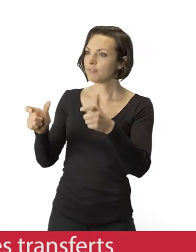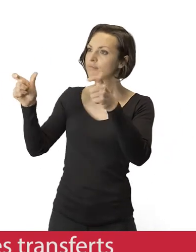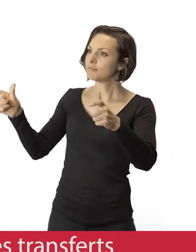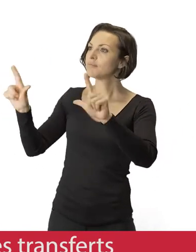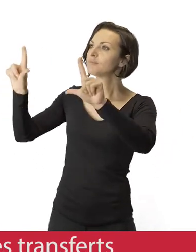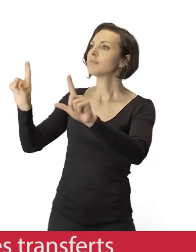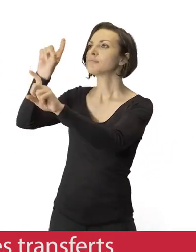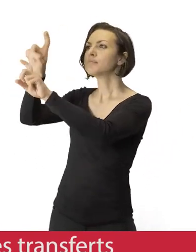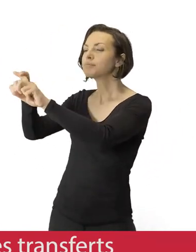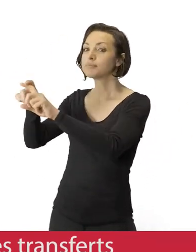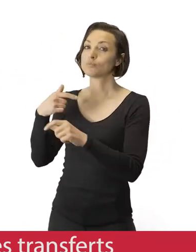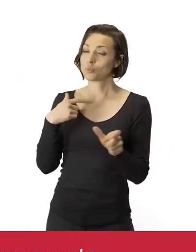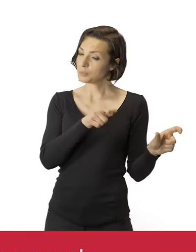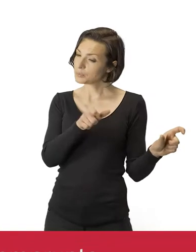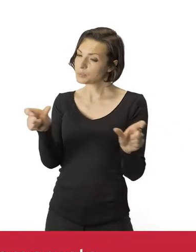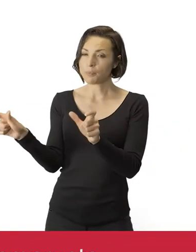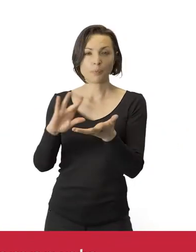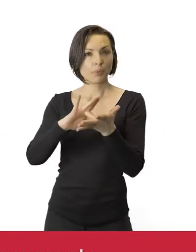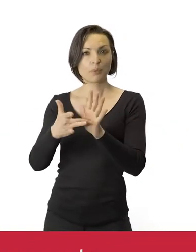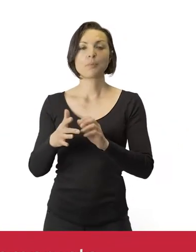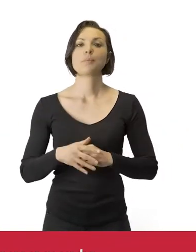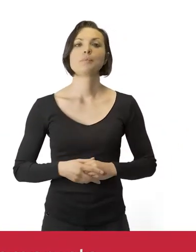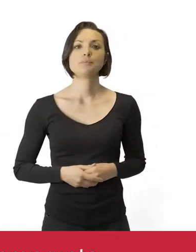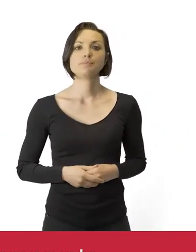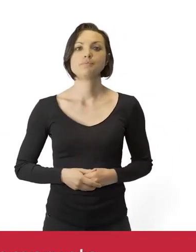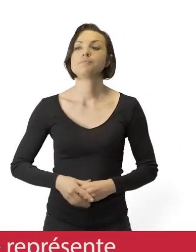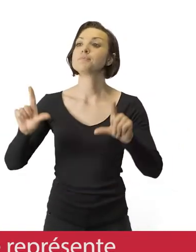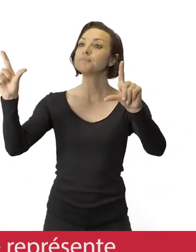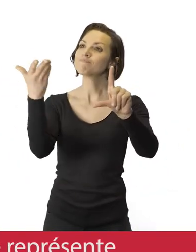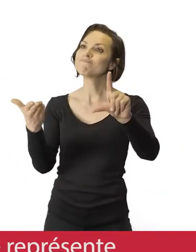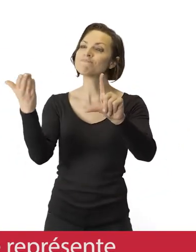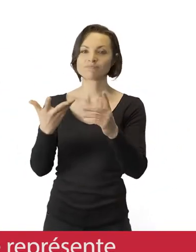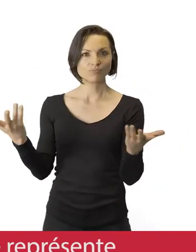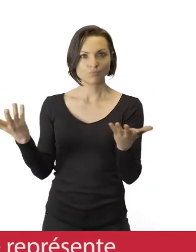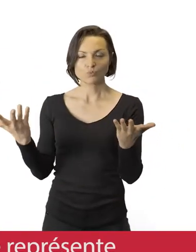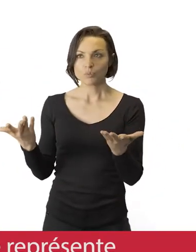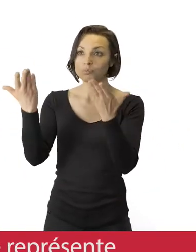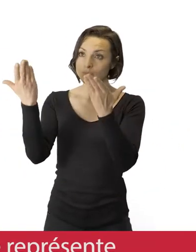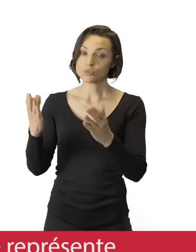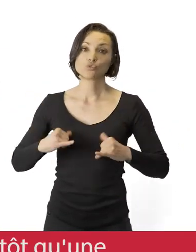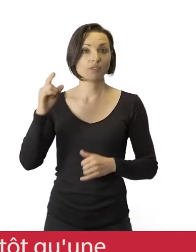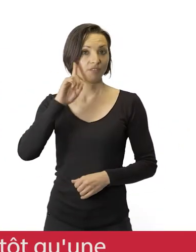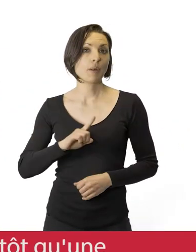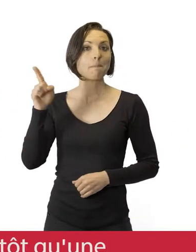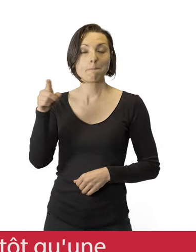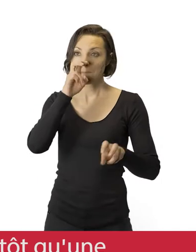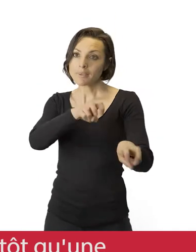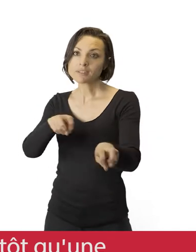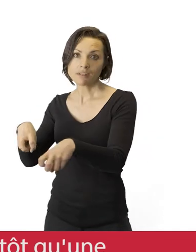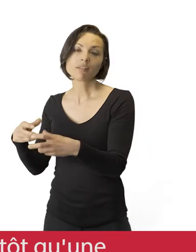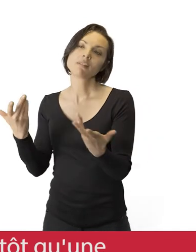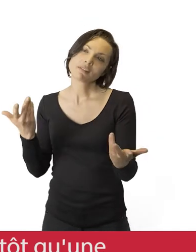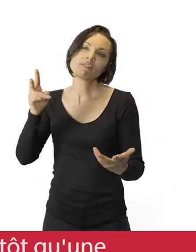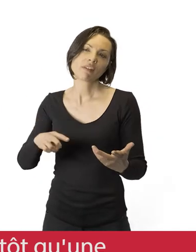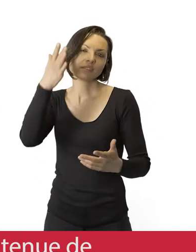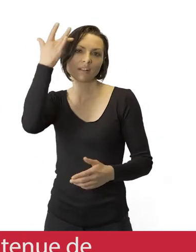ses transferts jusqu'à son accrochage au mur du musée qu'il emprunte. L'œuvre en tant que telle représente une jeune femme, une jeune paysanne en fait, plutôt